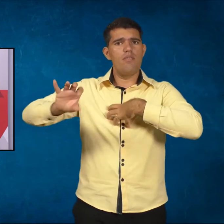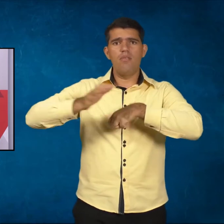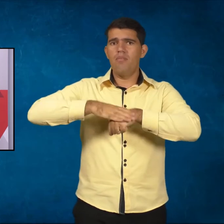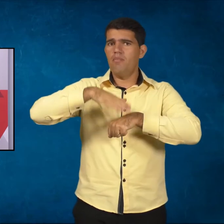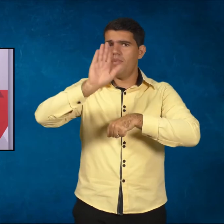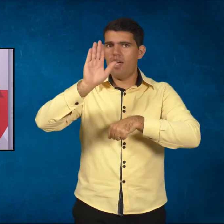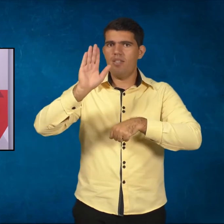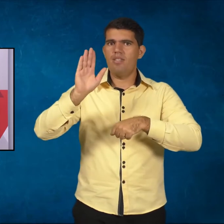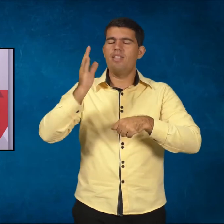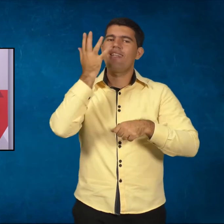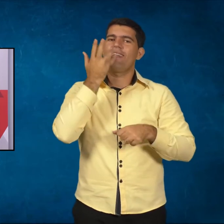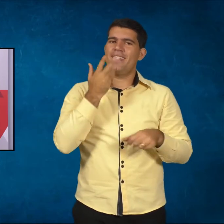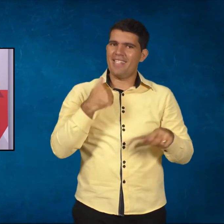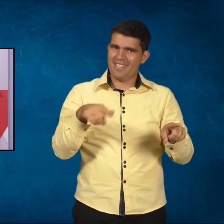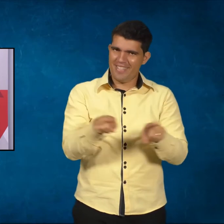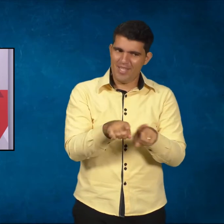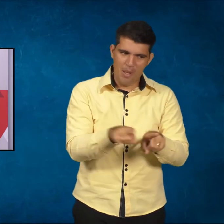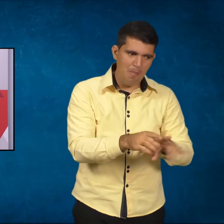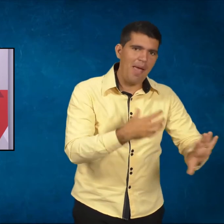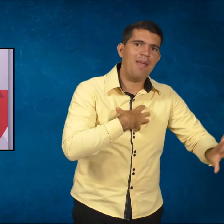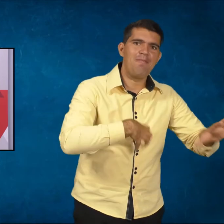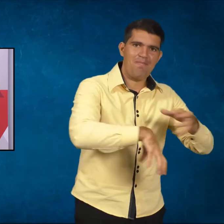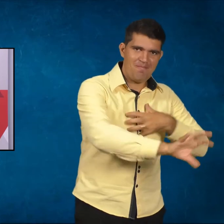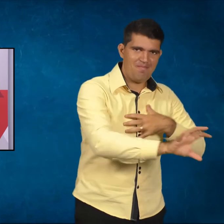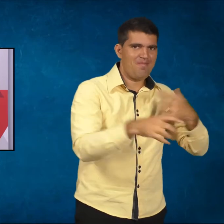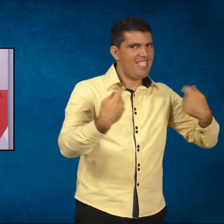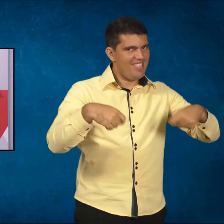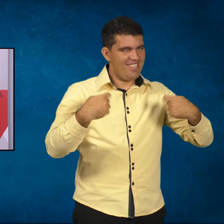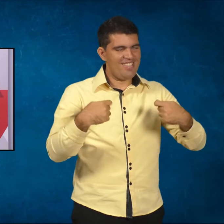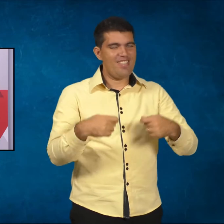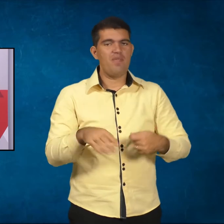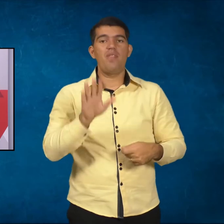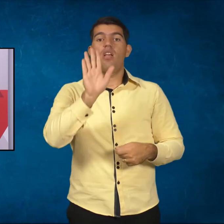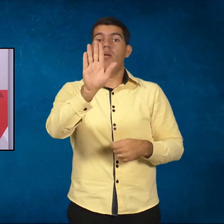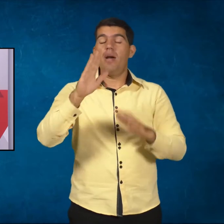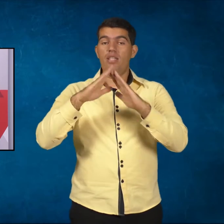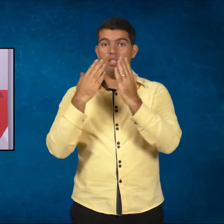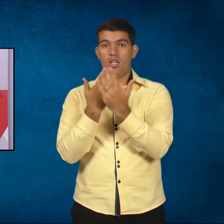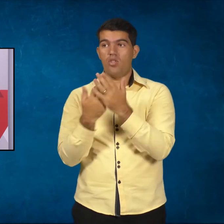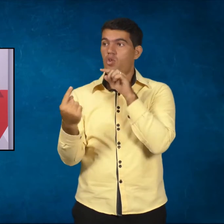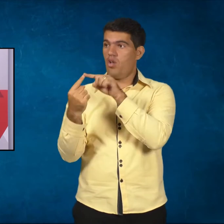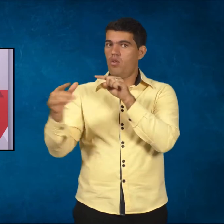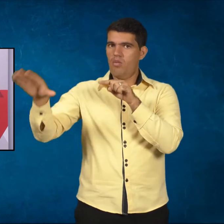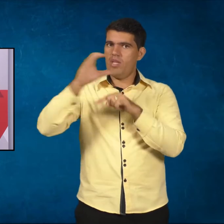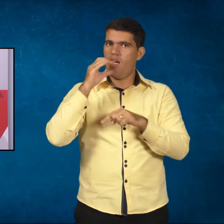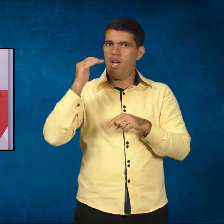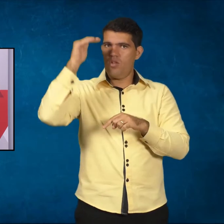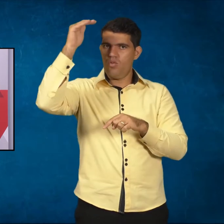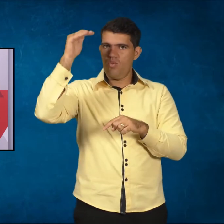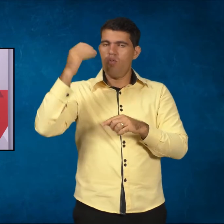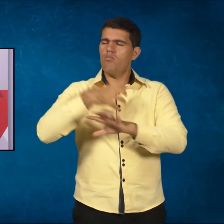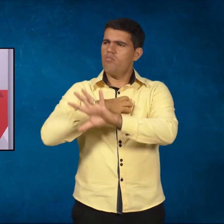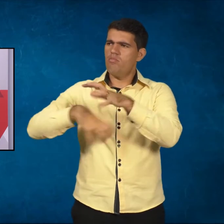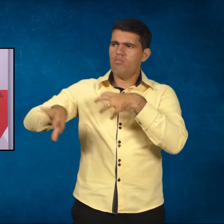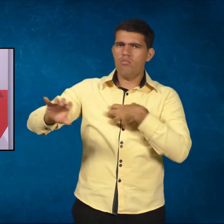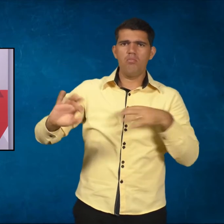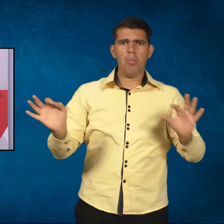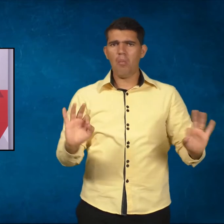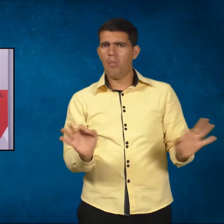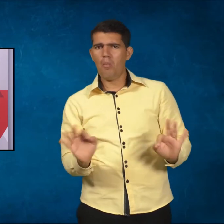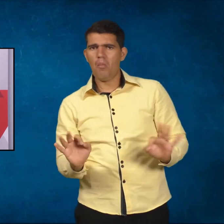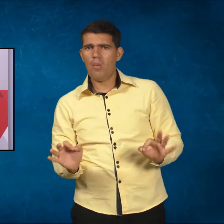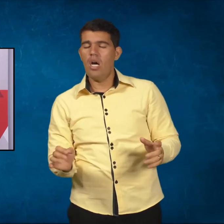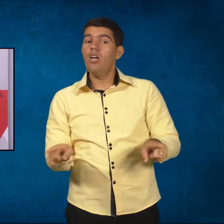do que deveria ser para criança também perdão mas a essa escola se ela não forem pa tica se ela não